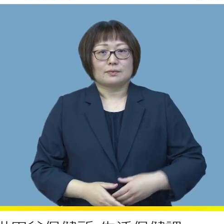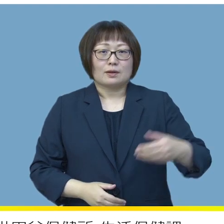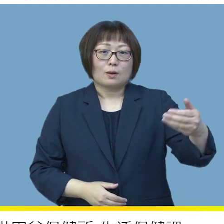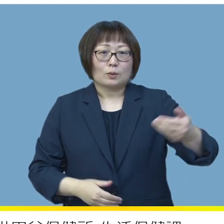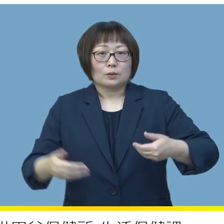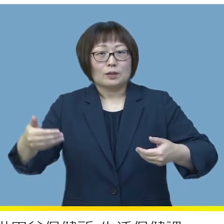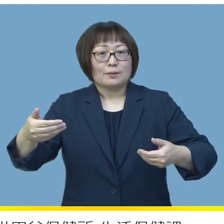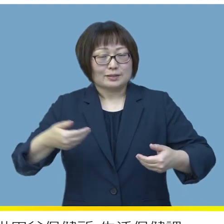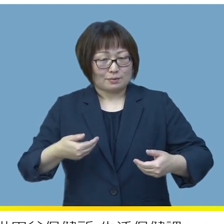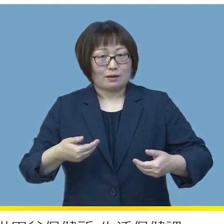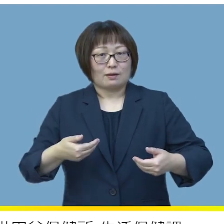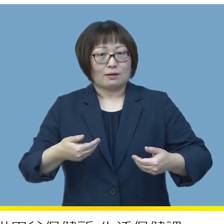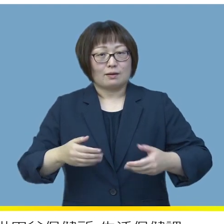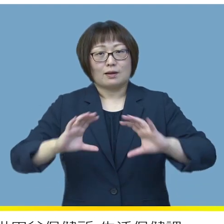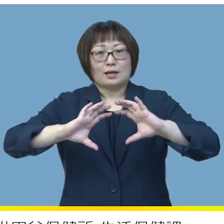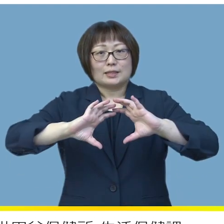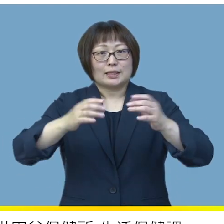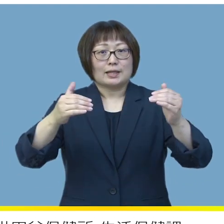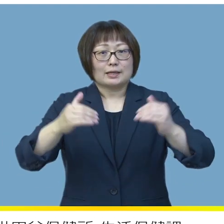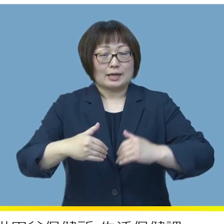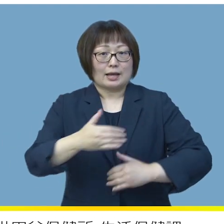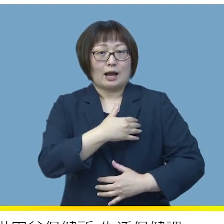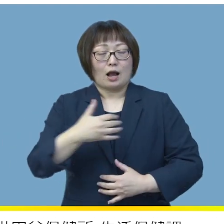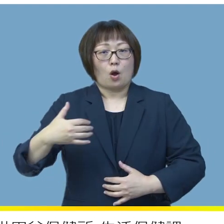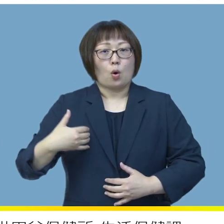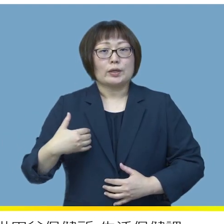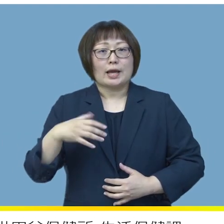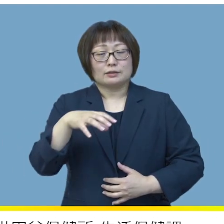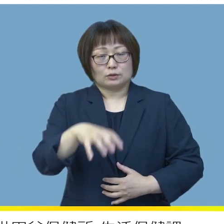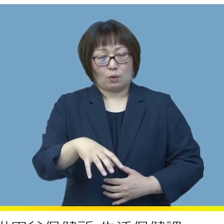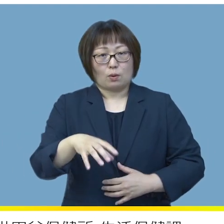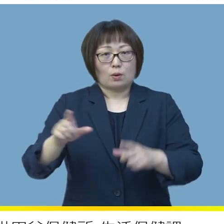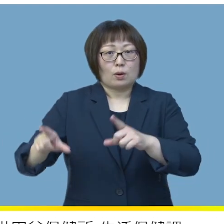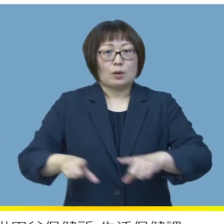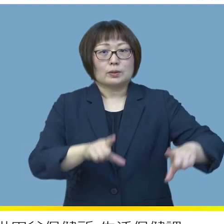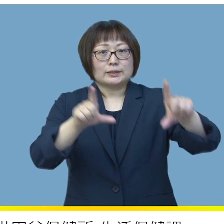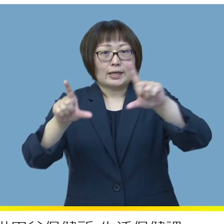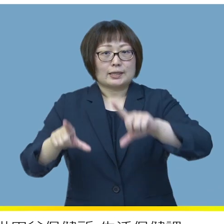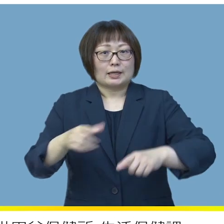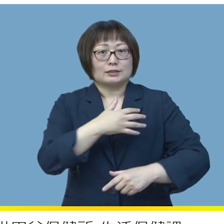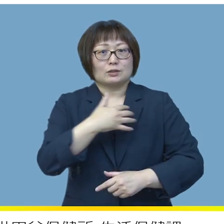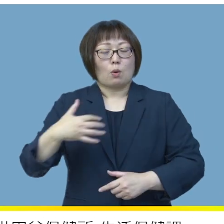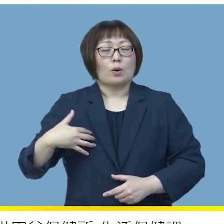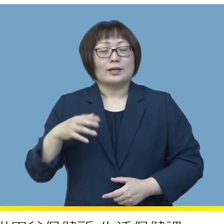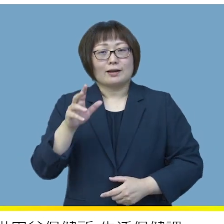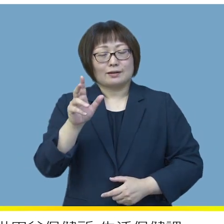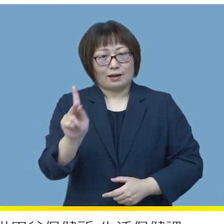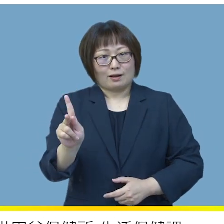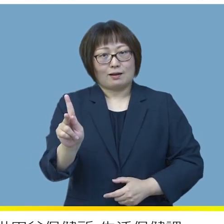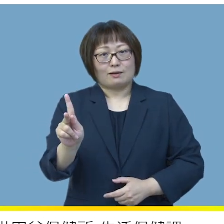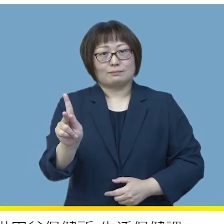お問い合わせは世田谷保健所生活保健課